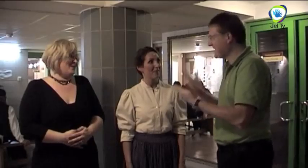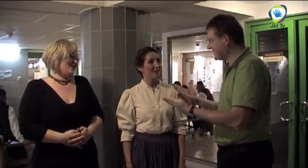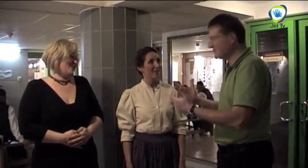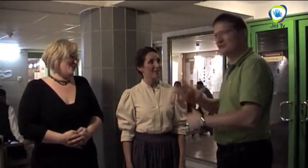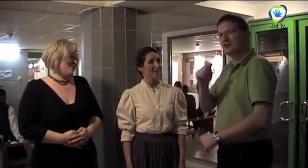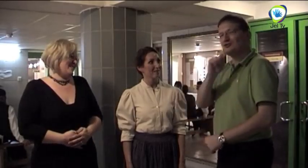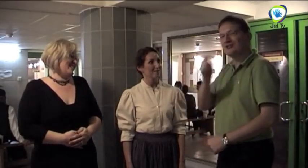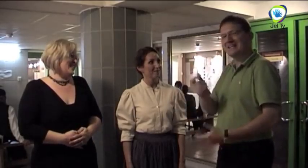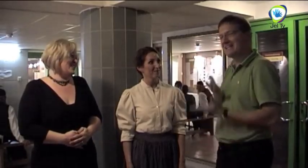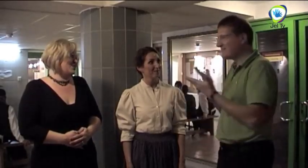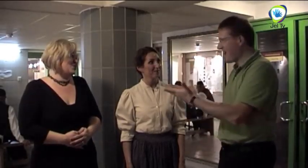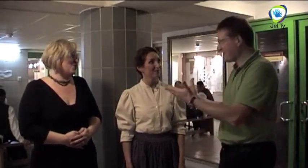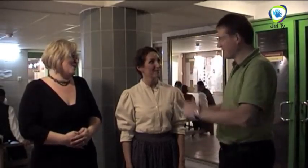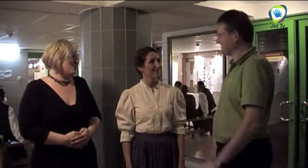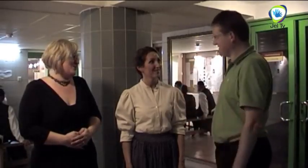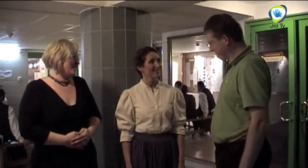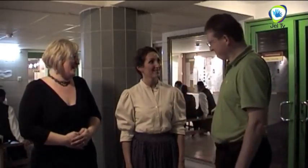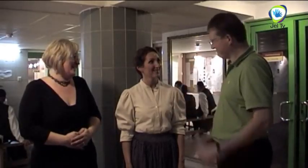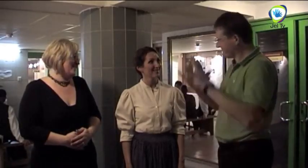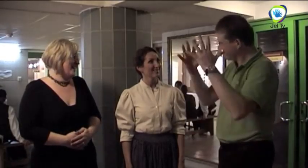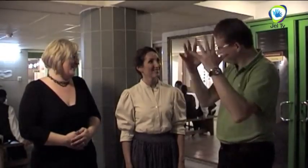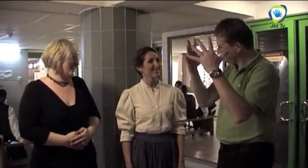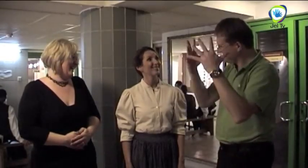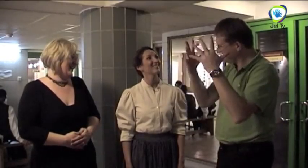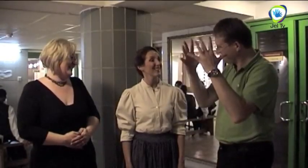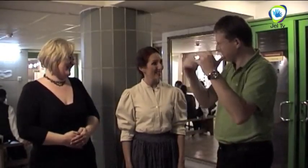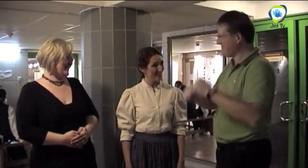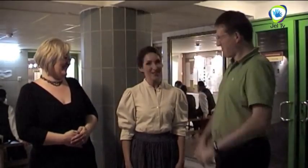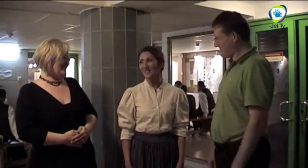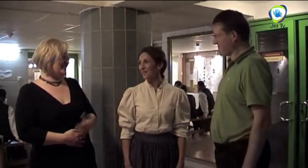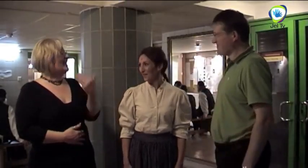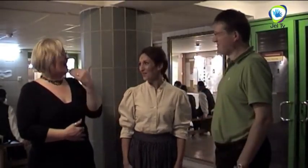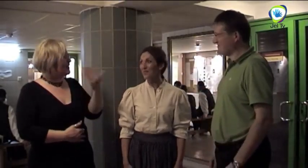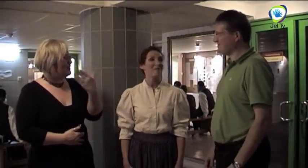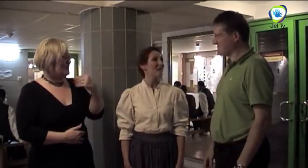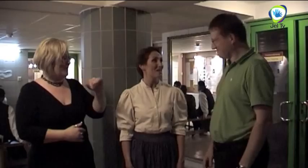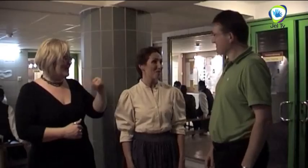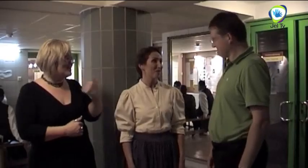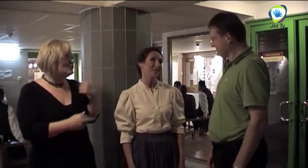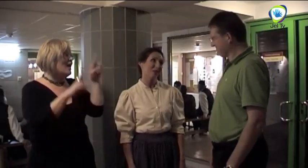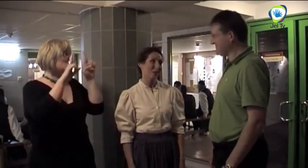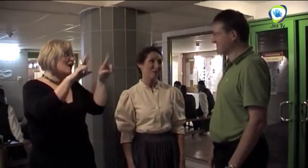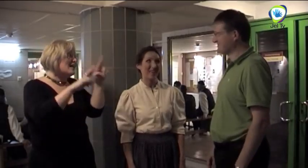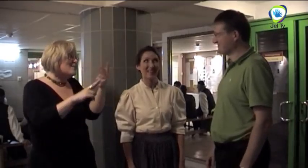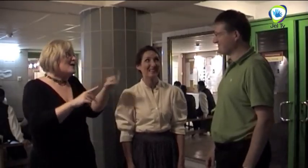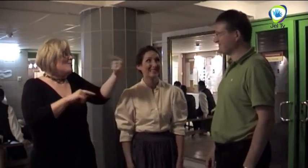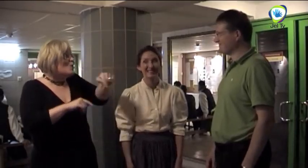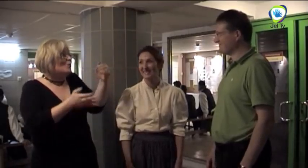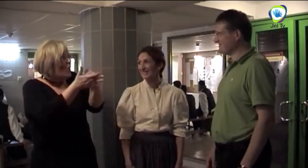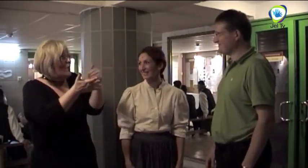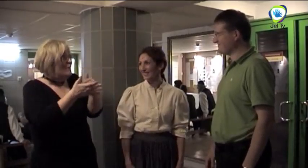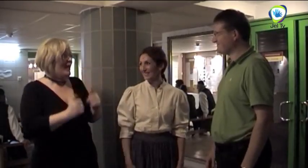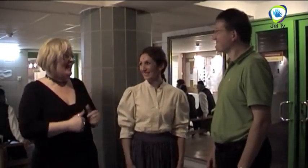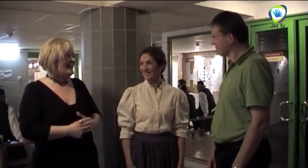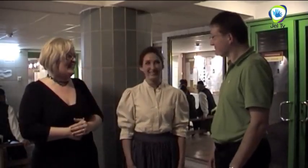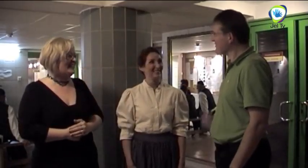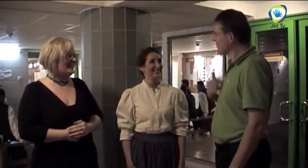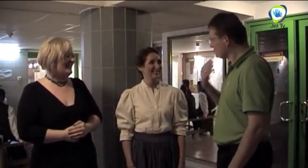Nagyon szépen köszönöm a beszélgetést, és további sok sikert kívánok neked. Én is nagyon szépen köszönöm, és remélem, hogy jöttök még.